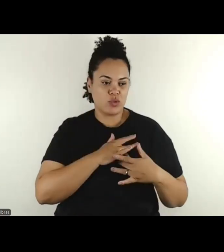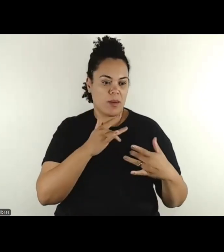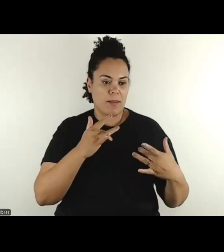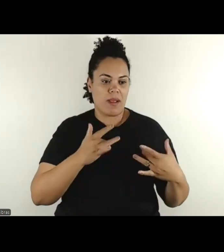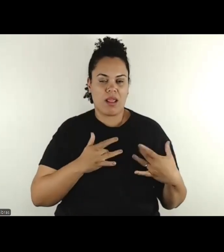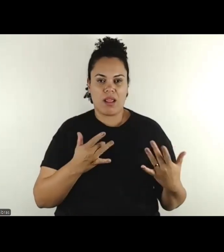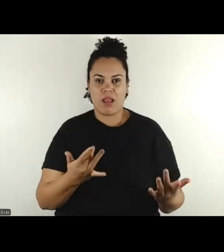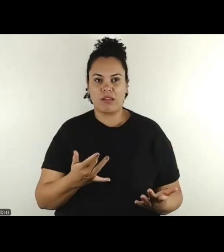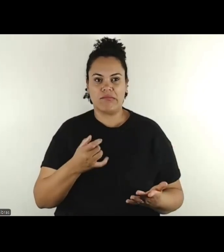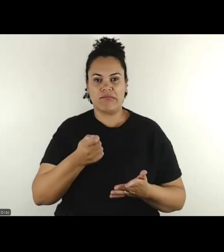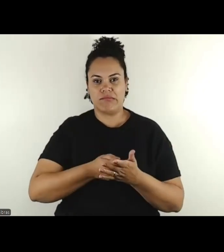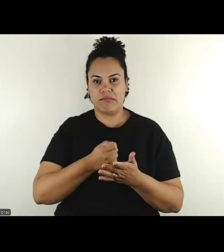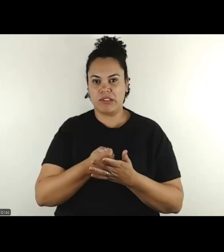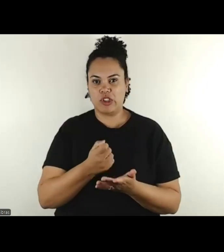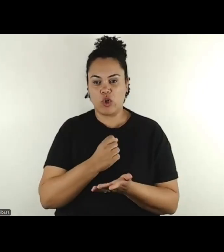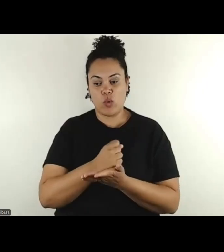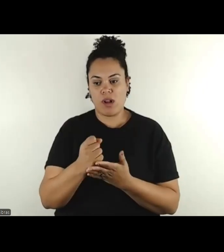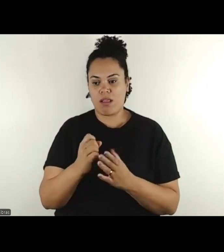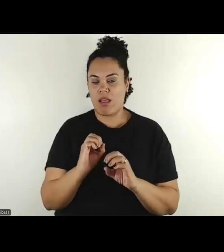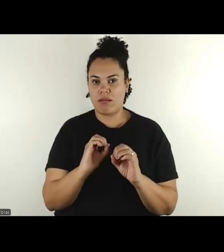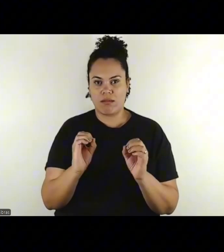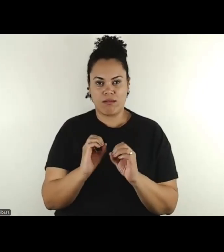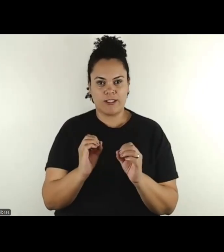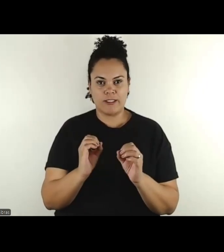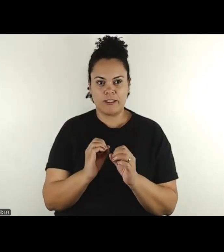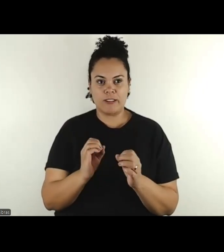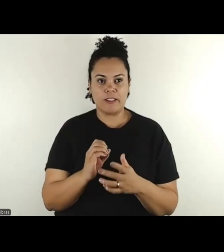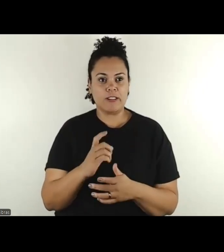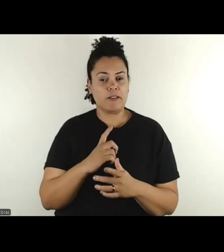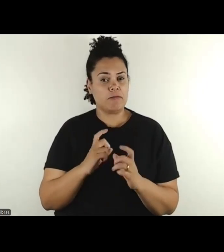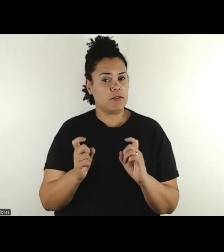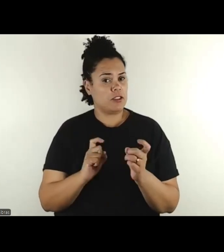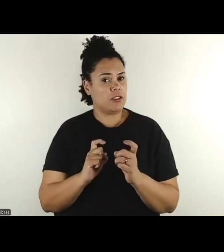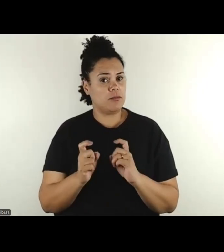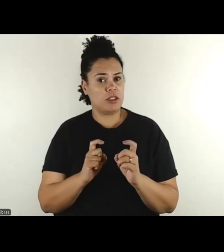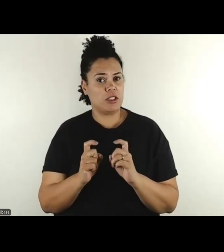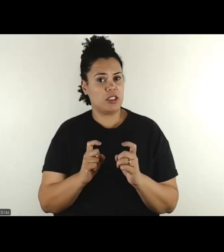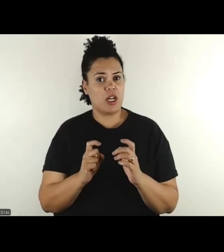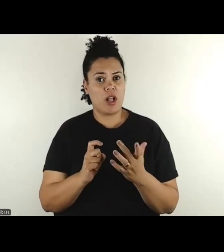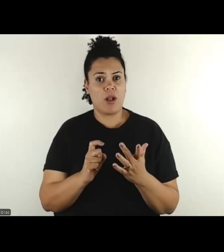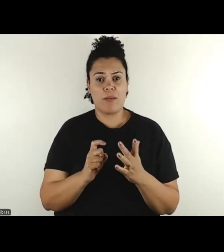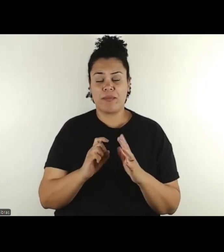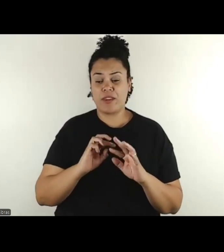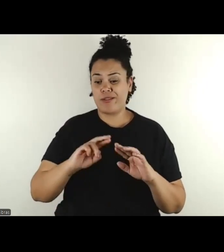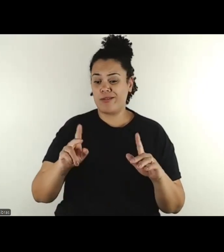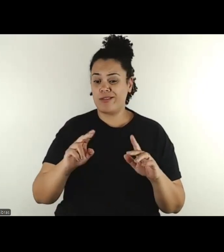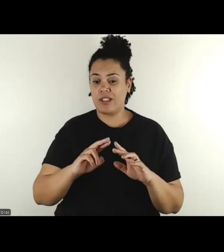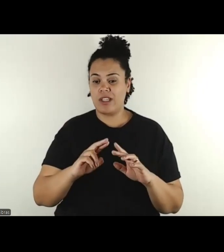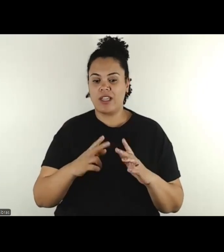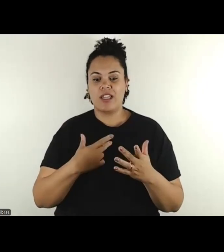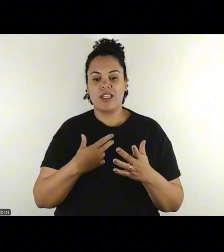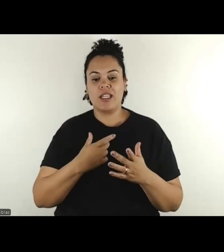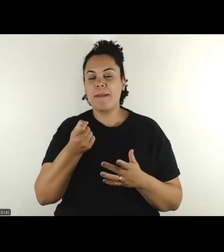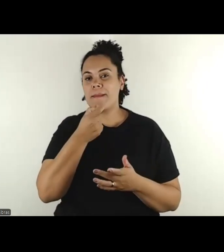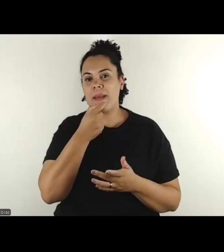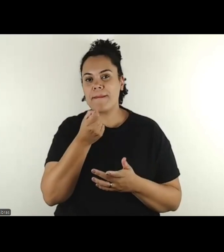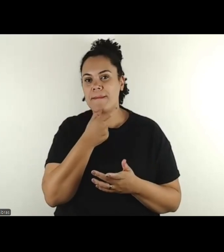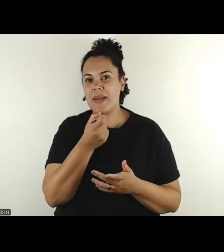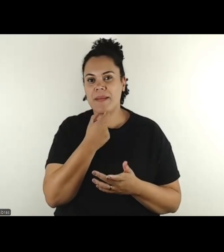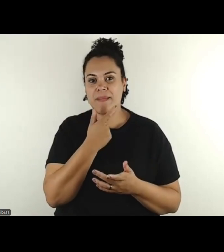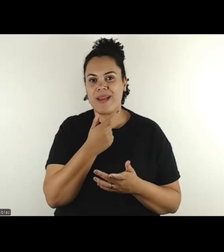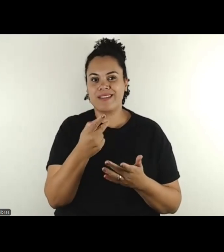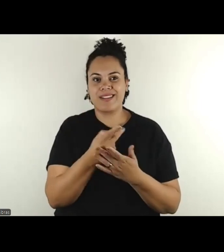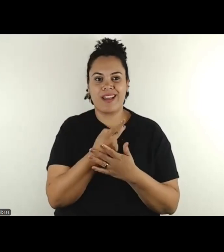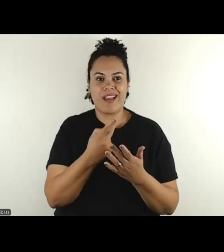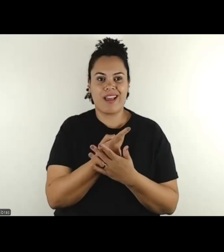não trabalhadores contratados, né? E uma administração irregular das medicações. Então, essa é uma síntese.